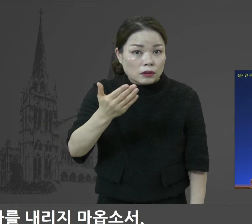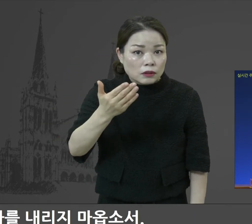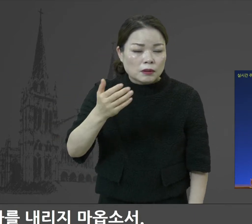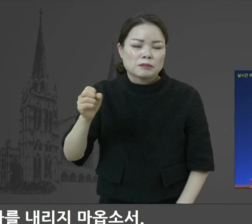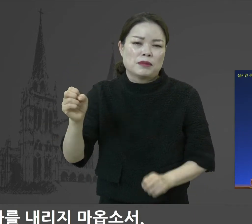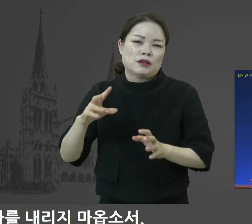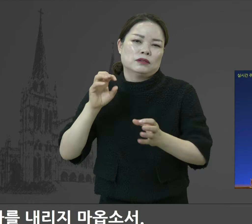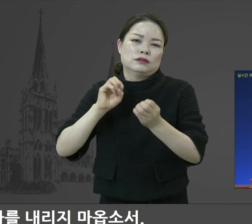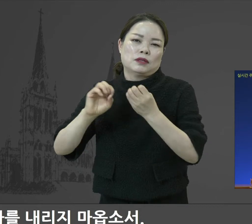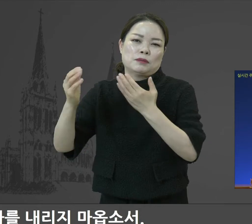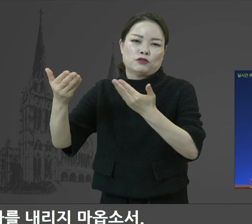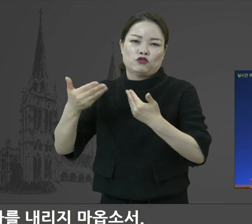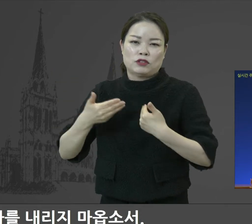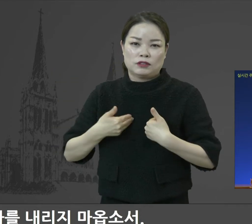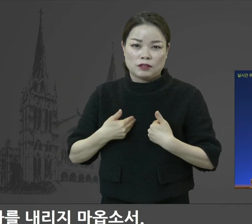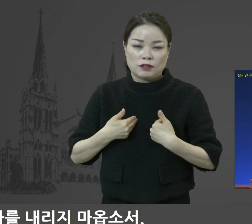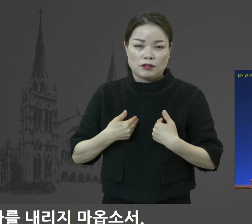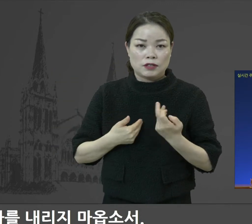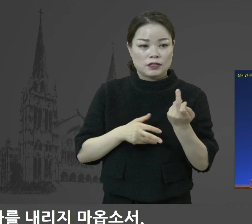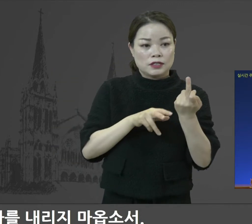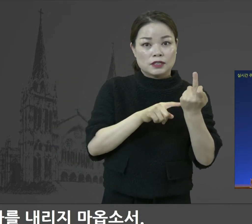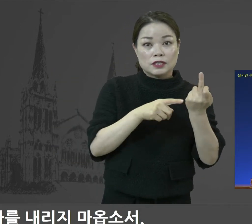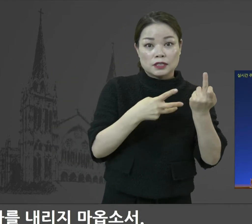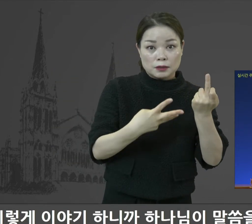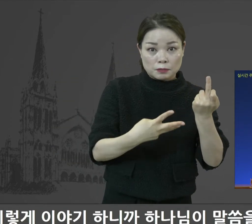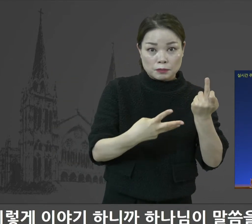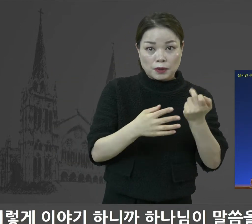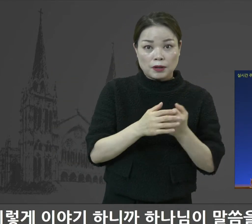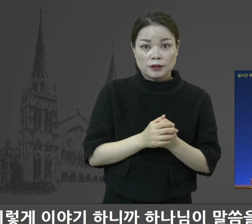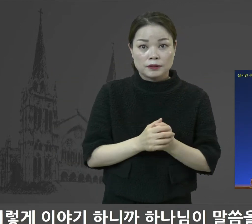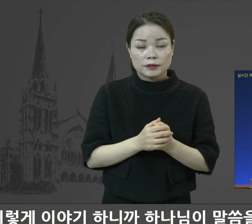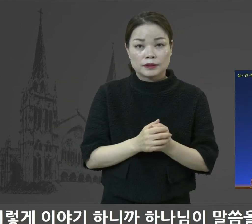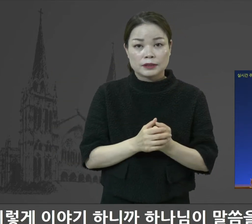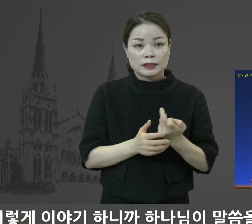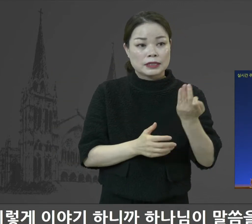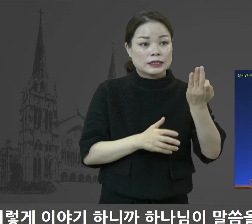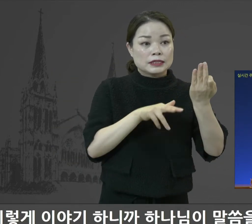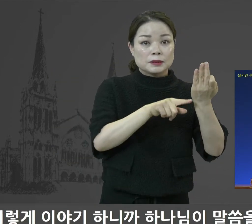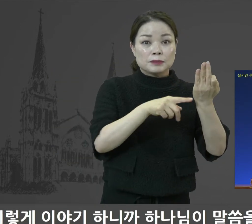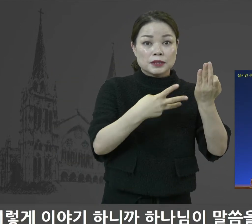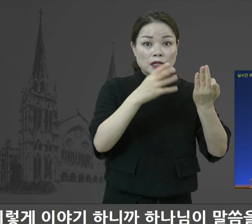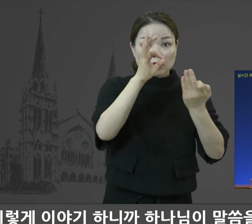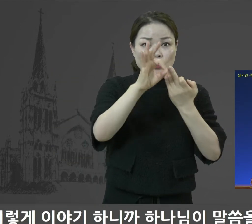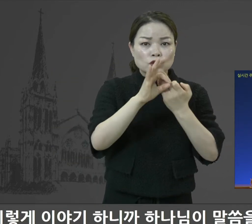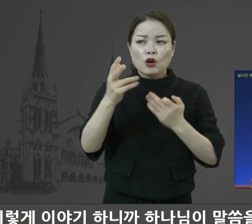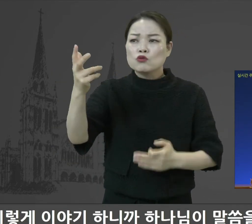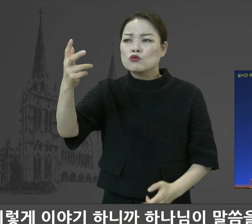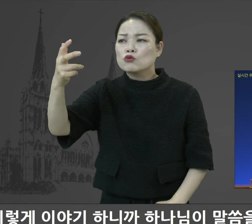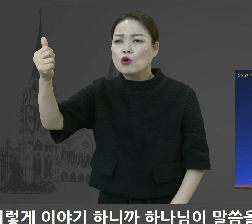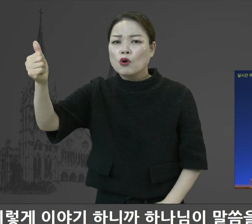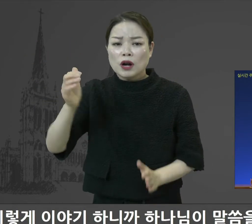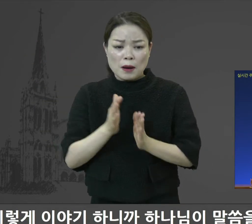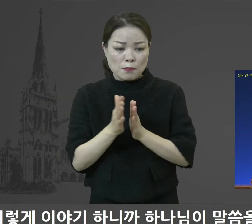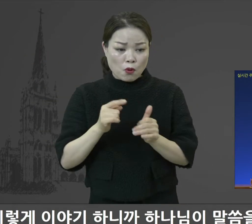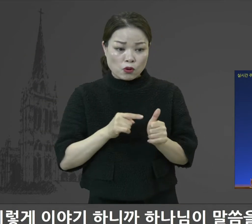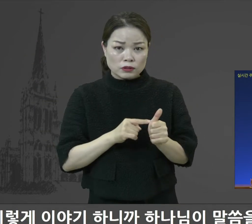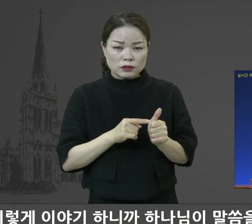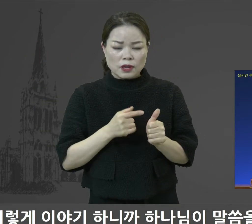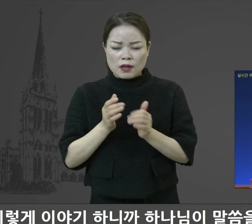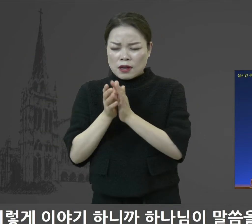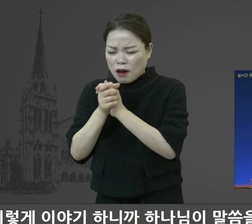금방 들어주셔요. 좀 전에 12절 읽었죠? 다음 절 14절로 가면 여호와께서 모세의